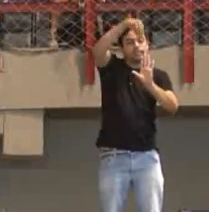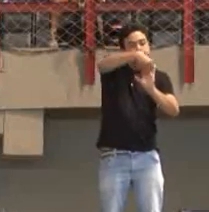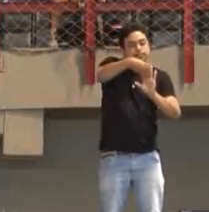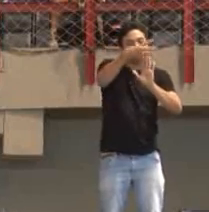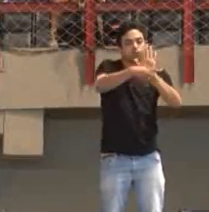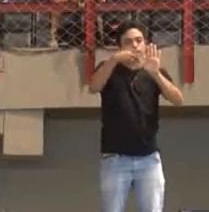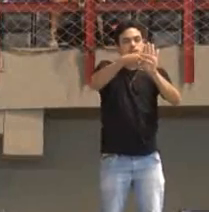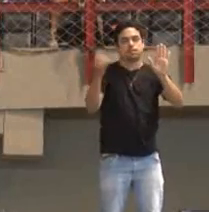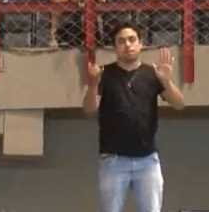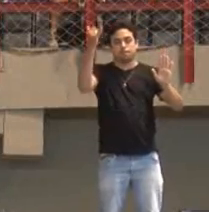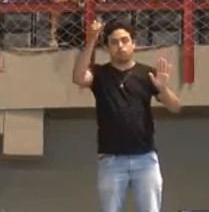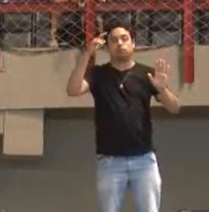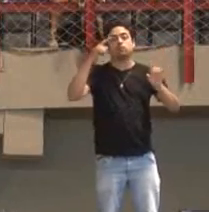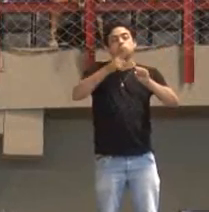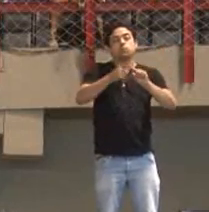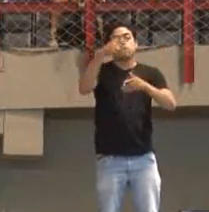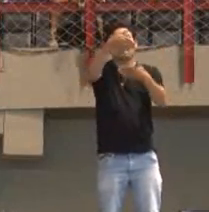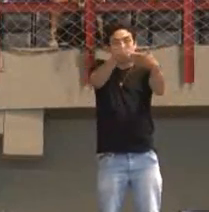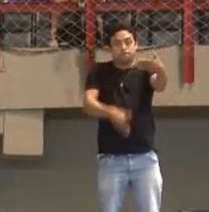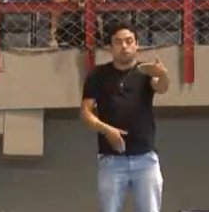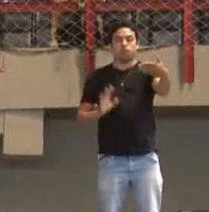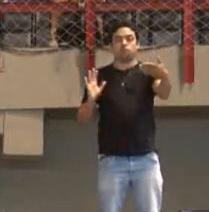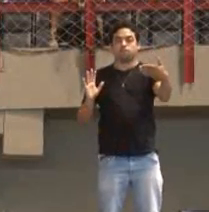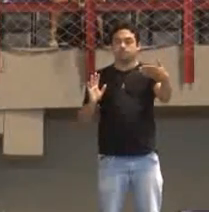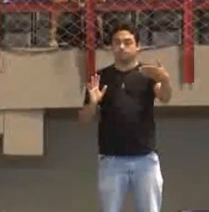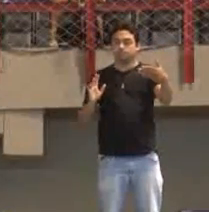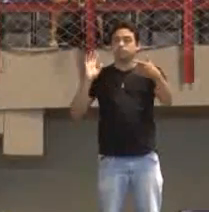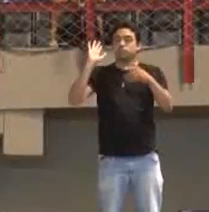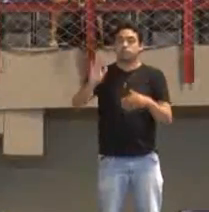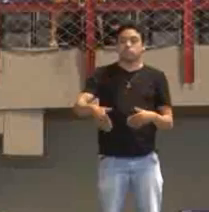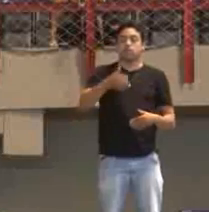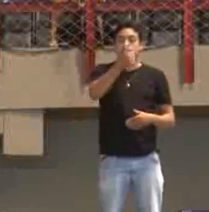para a sua prova, texto e contexto.